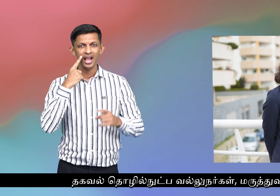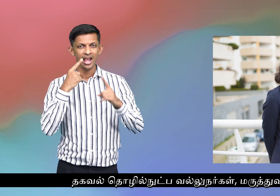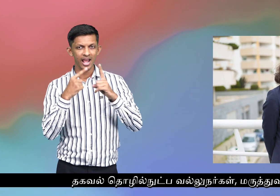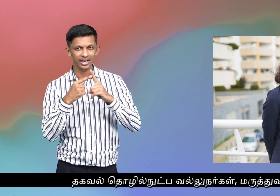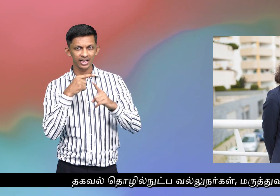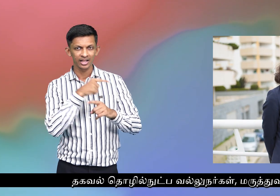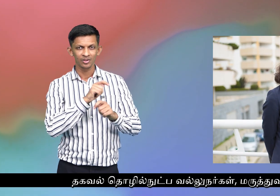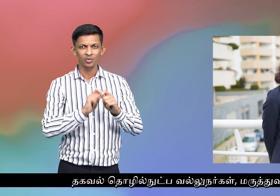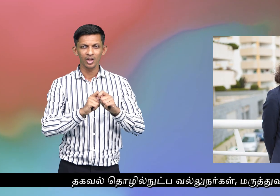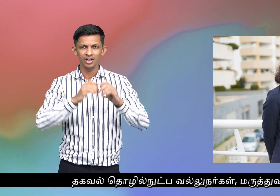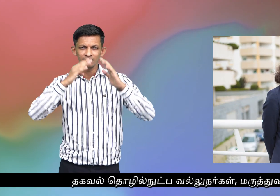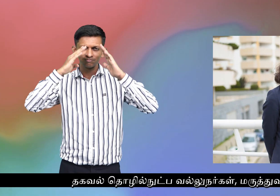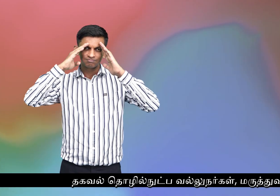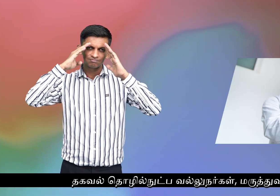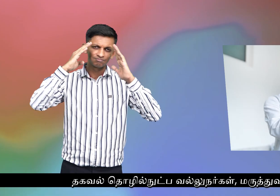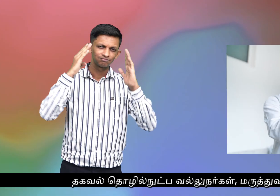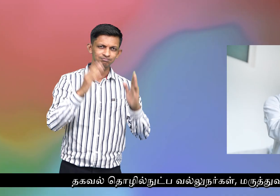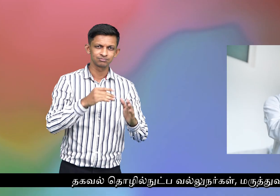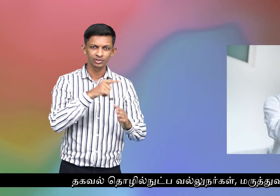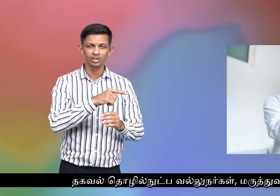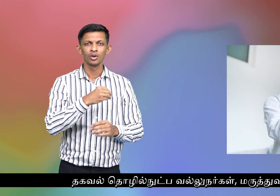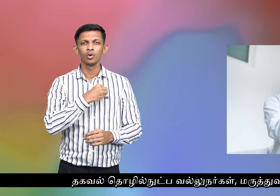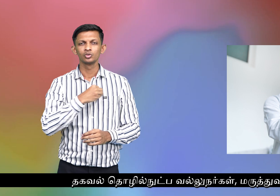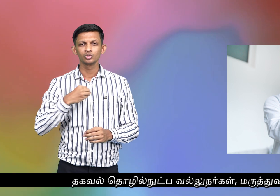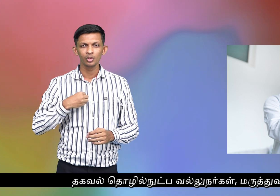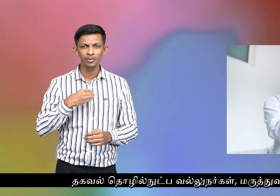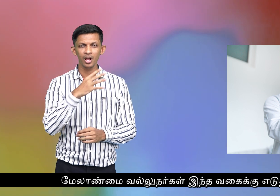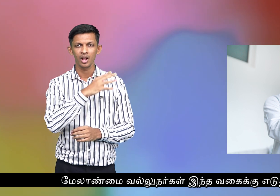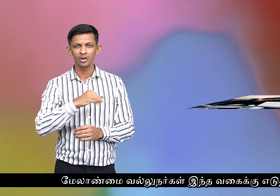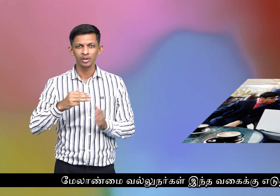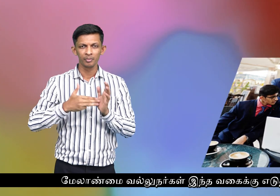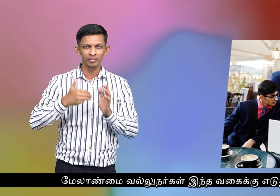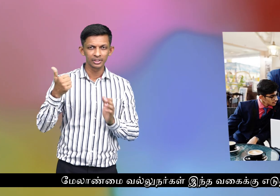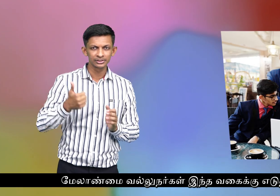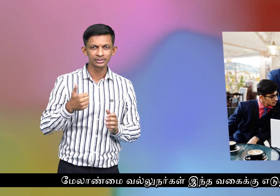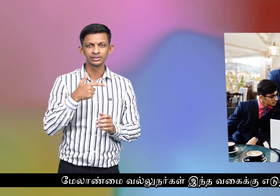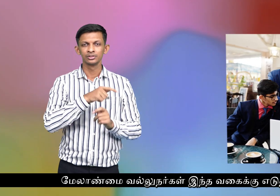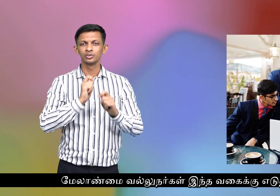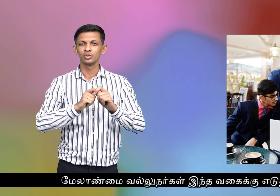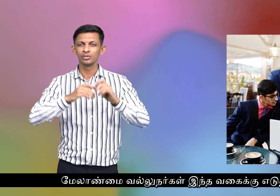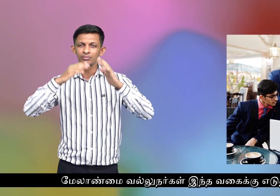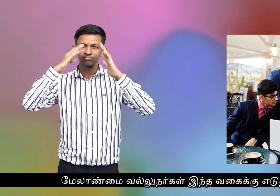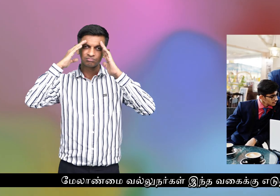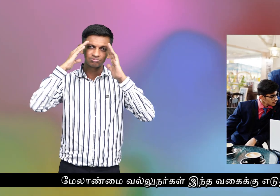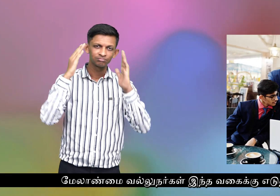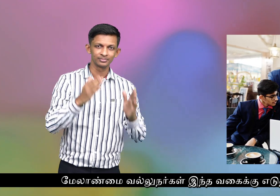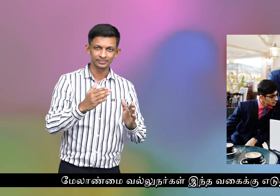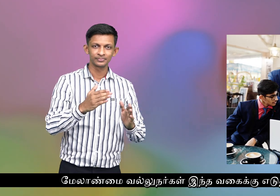தகவல் தொழில்நுட்ப வல்லுநர்கள், மருத்துவர்கள் மற்றும் மேலாண்மை வல்லுநர்கள் இந்த வகைக்கு